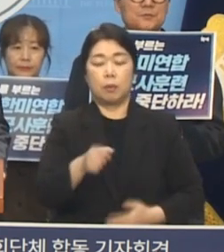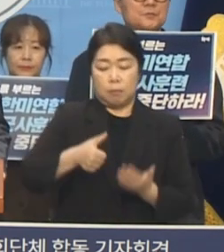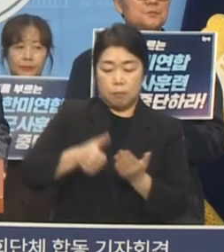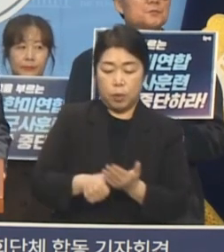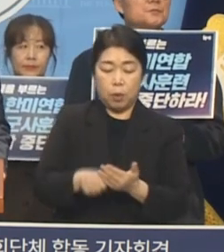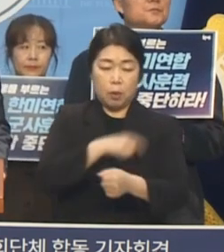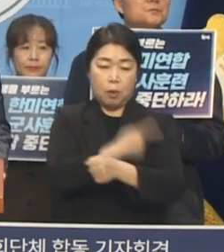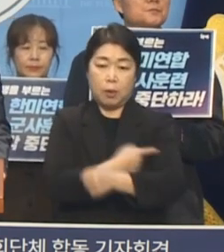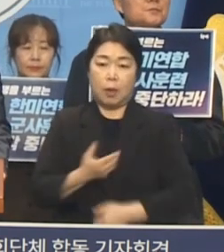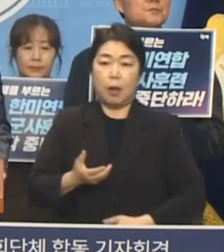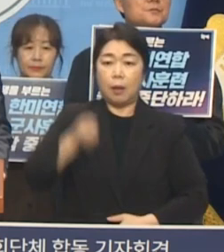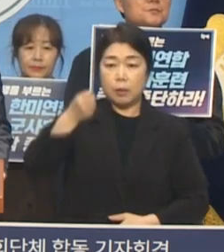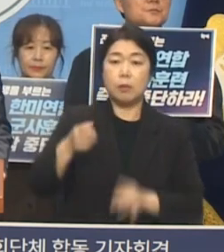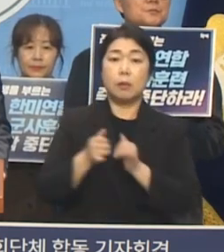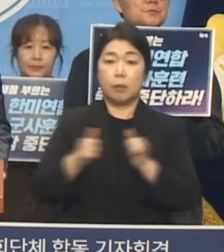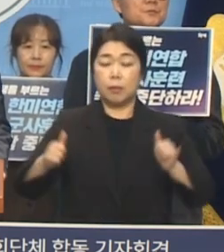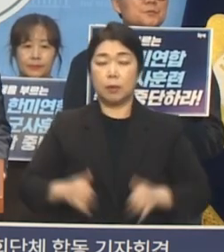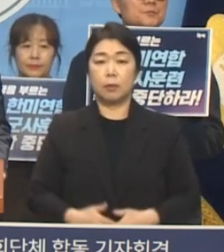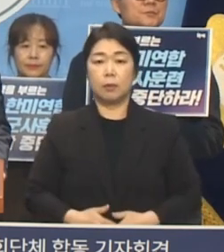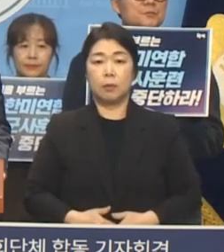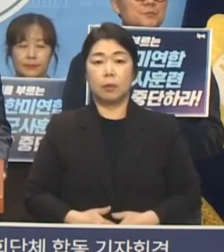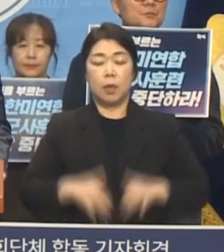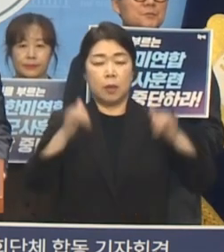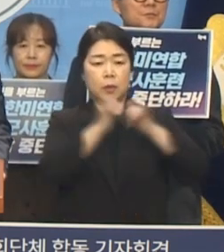국민의 반전 평화의 이론입니다.